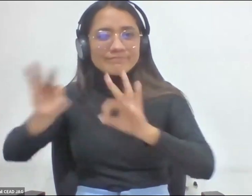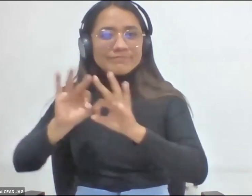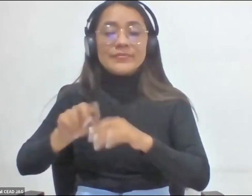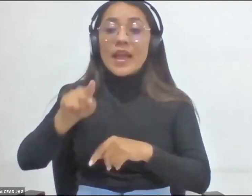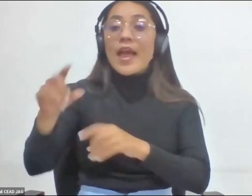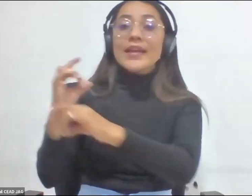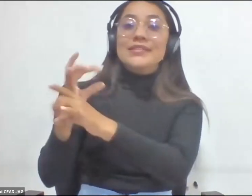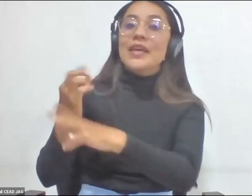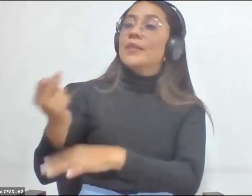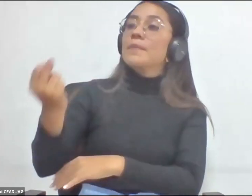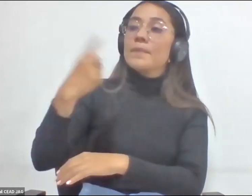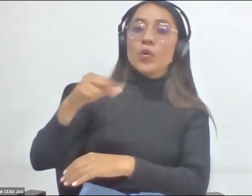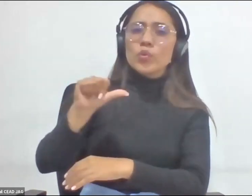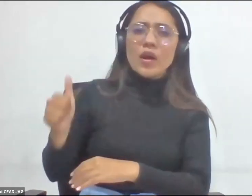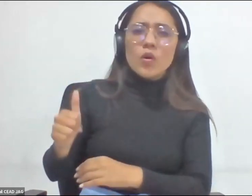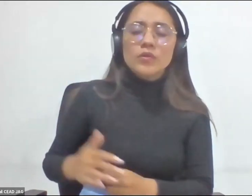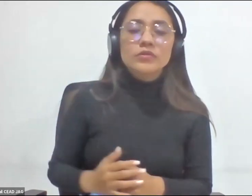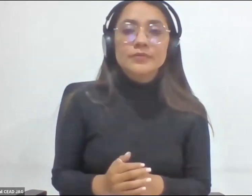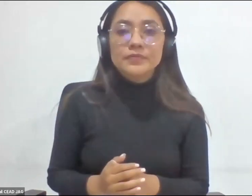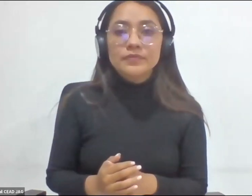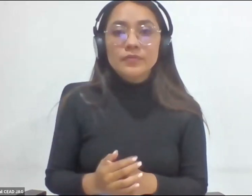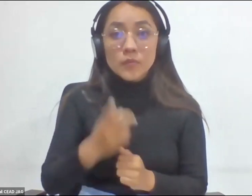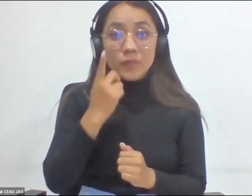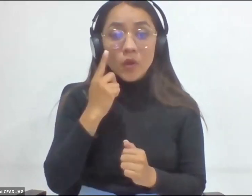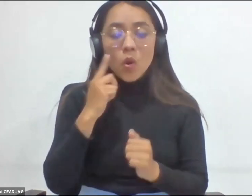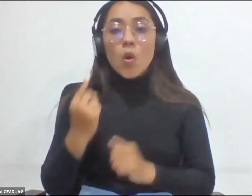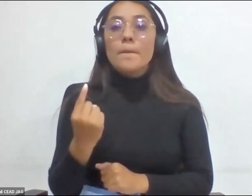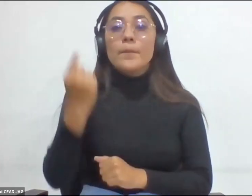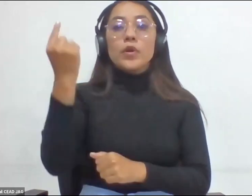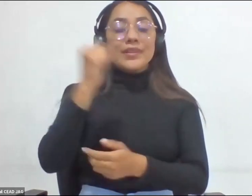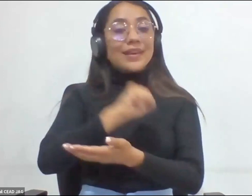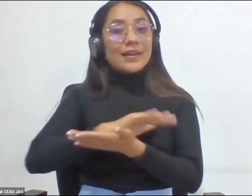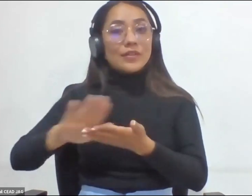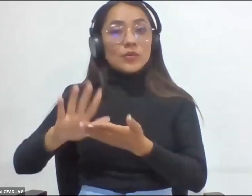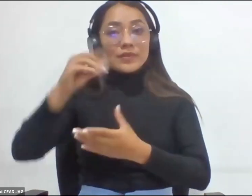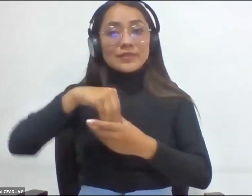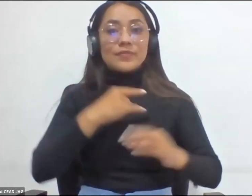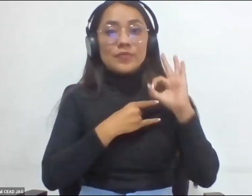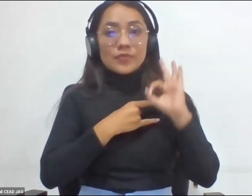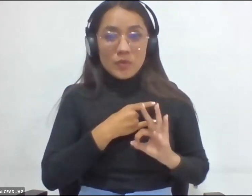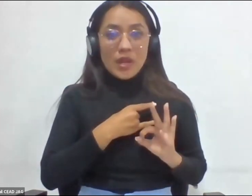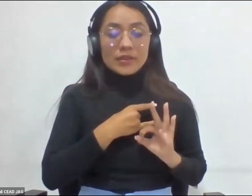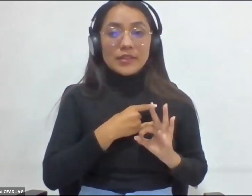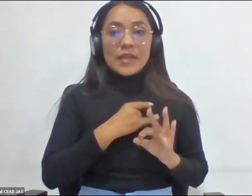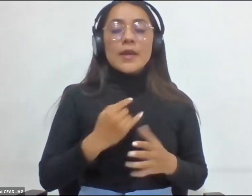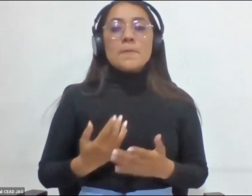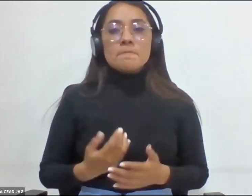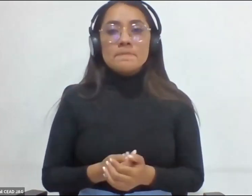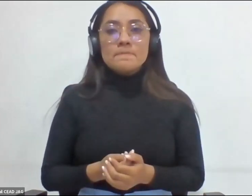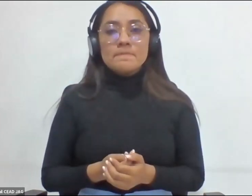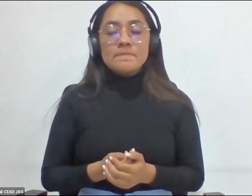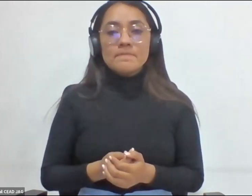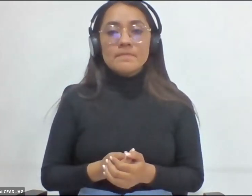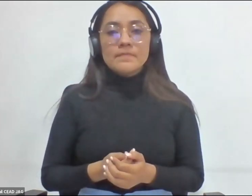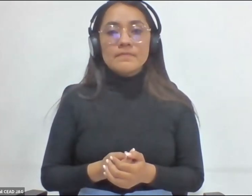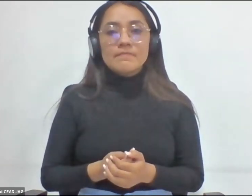también bueno el programa o la política de gratuidad en la unad sea considerado para la inscripción